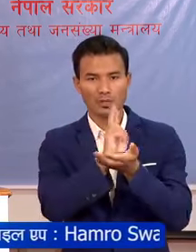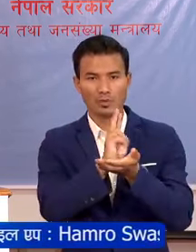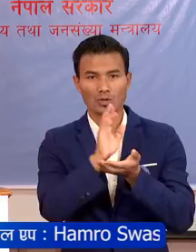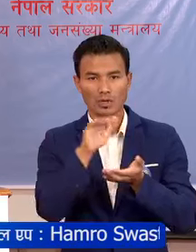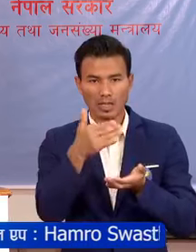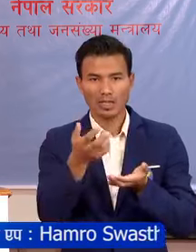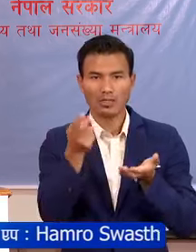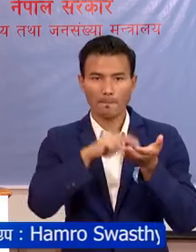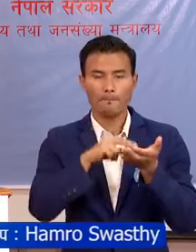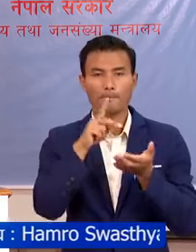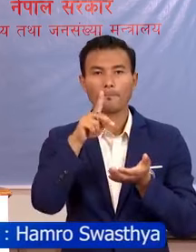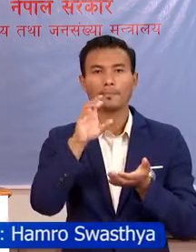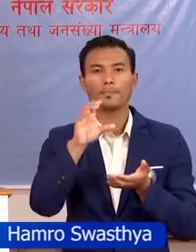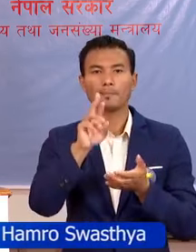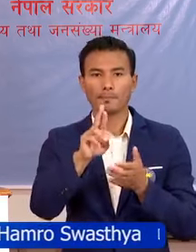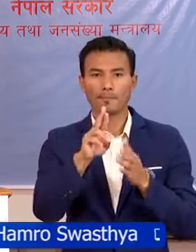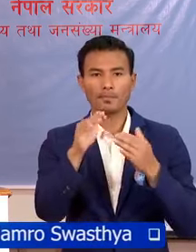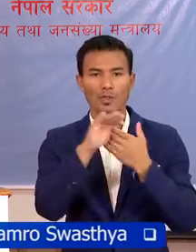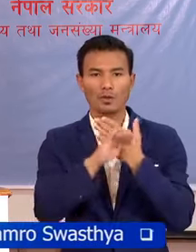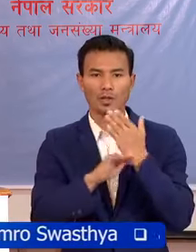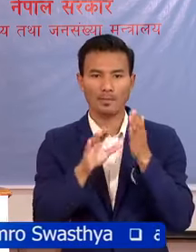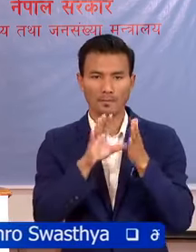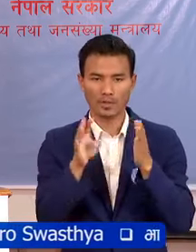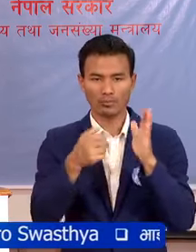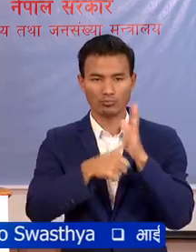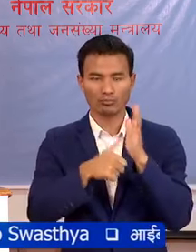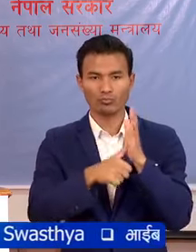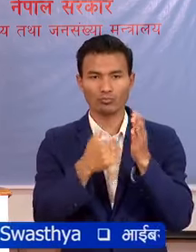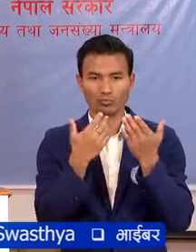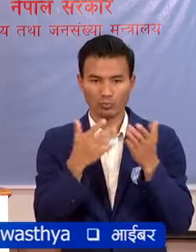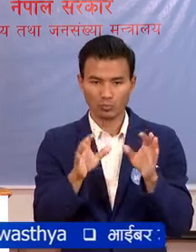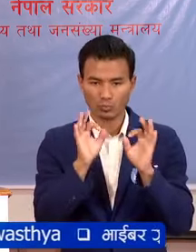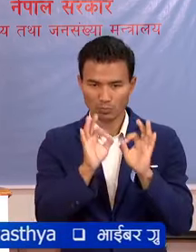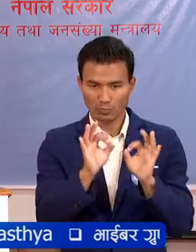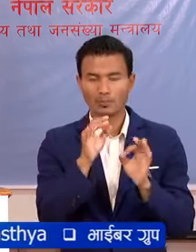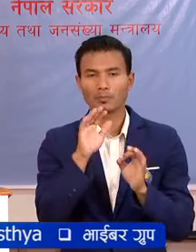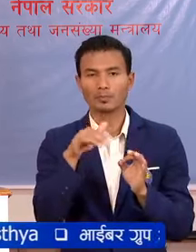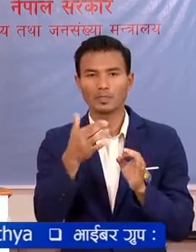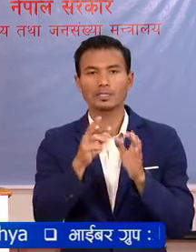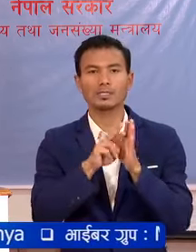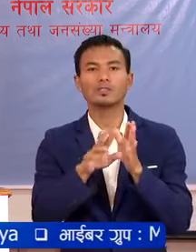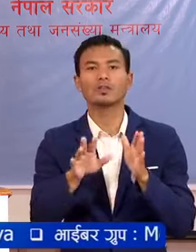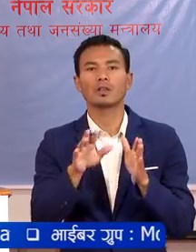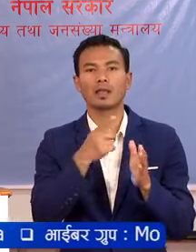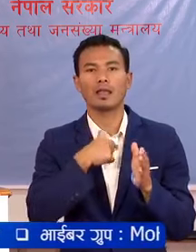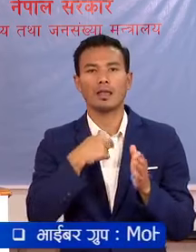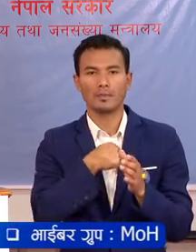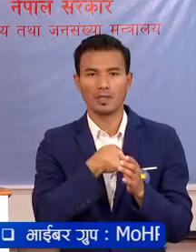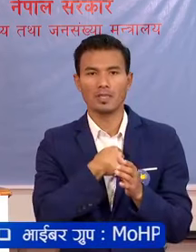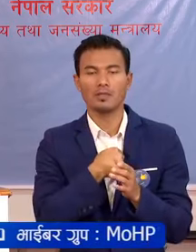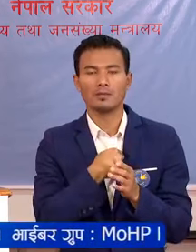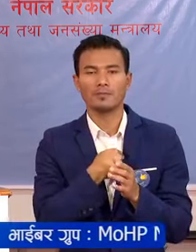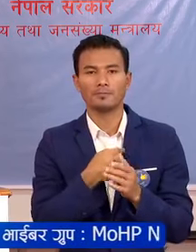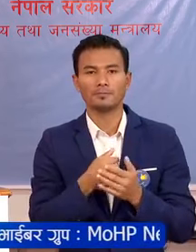लाई थप PCR प्रविर्दी बाट परिक्षेन गरी सके पसी। तेस बाटा हुने नतिजा आमीले जाएं